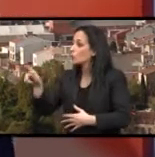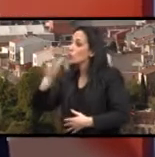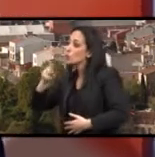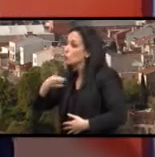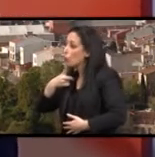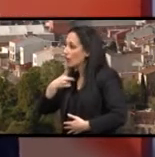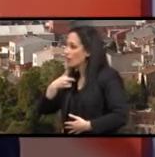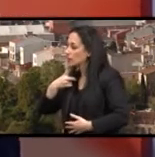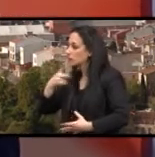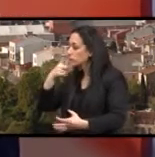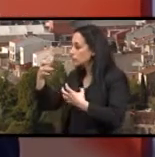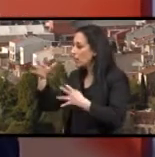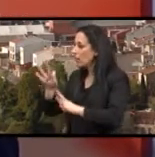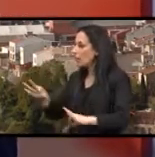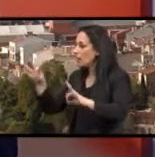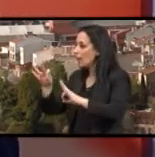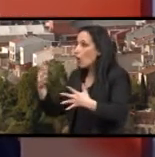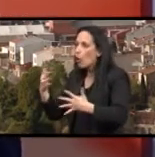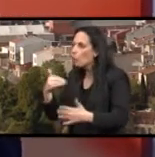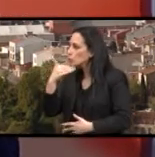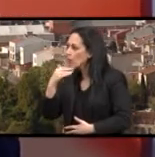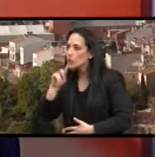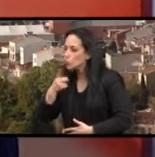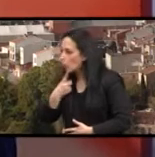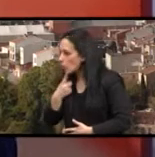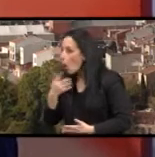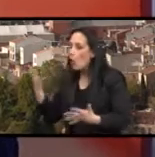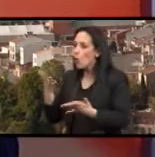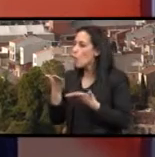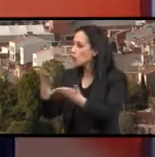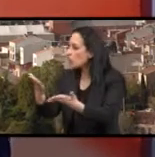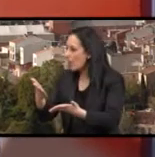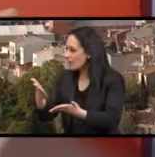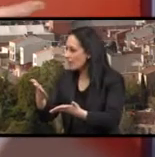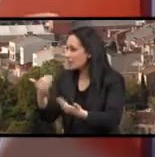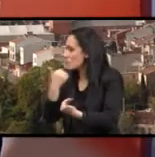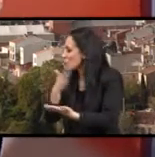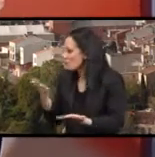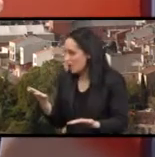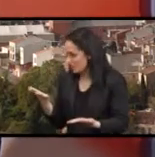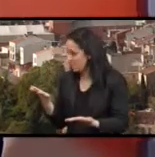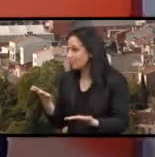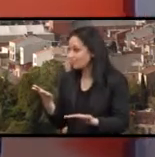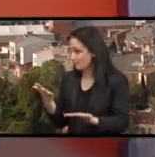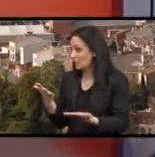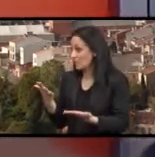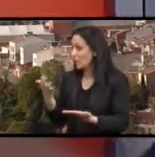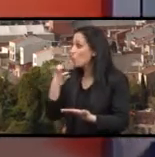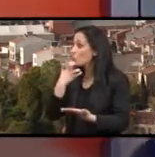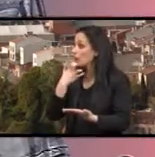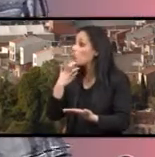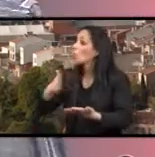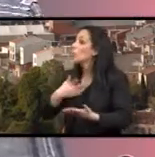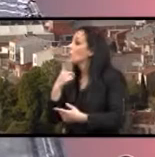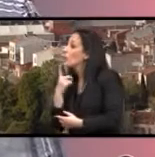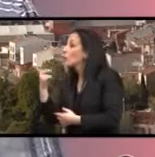no ho veus, com ho saps que una persona és sorda? Com els pots ajudar? Bueno, jo a vegades penso, com jo sempre m'ho amb ella. Oriol, pregunta-li, ja